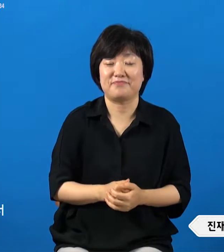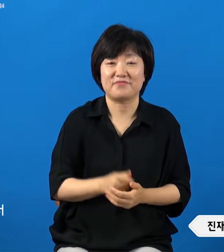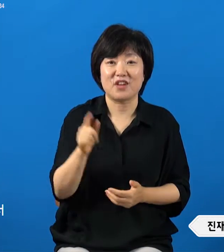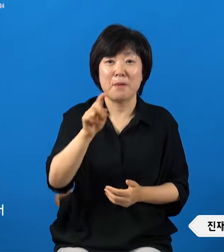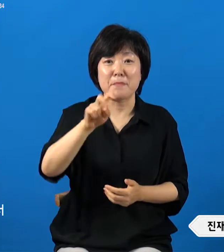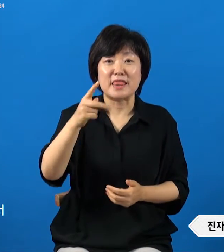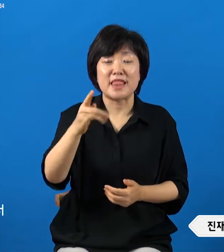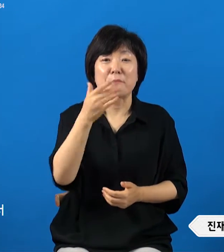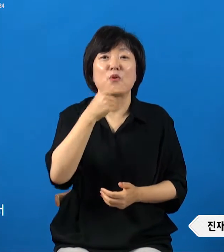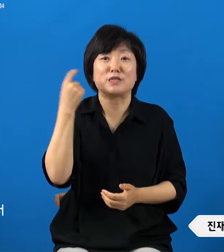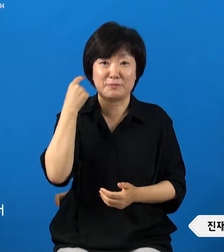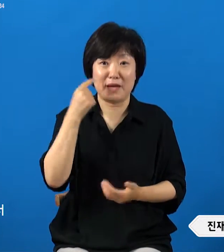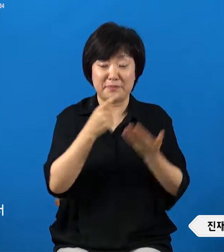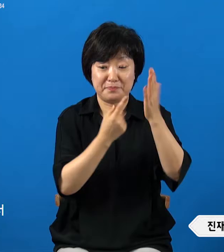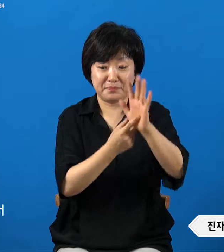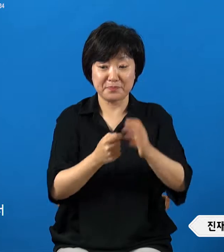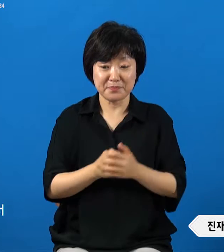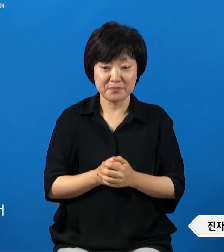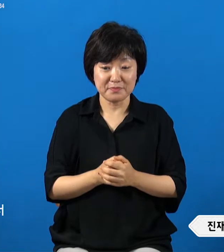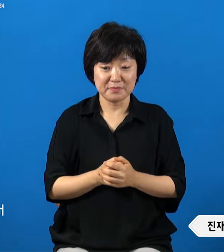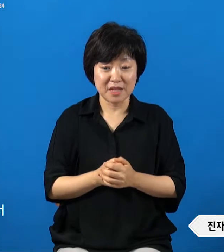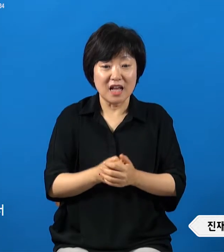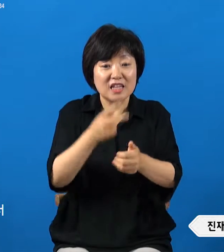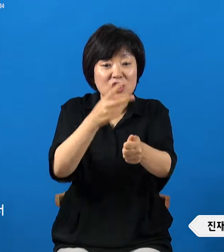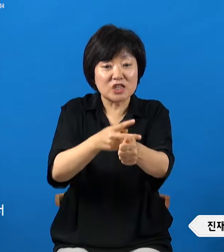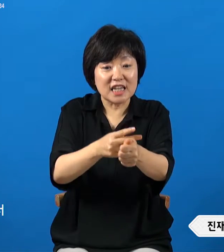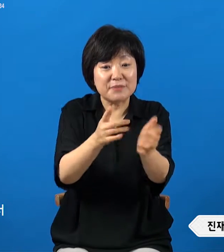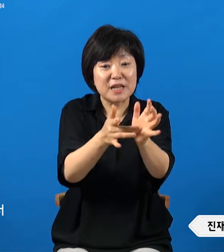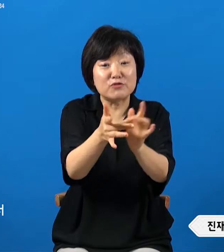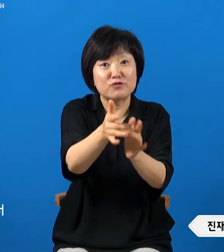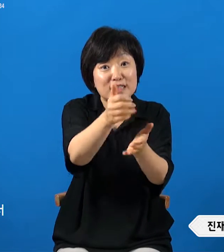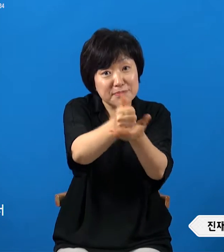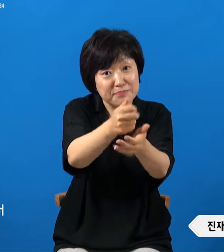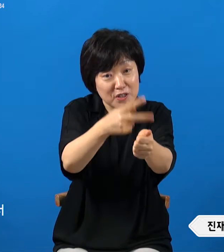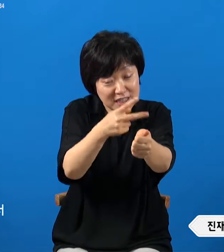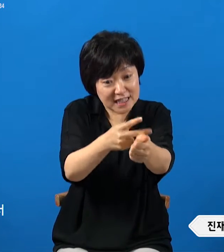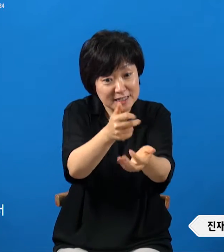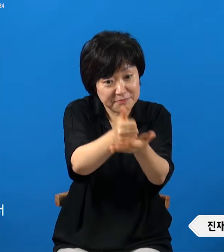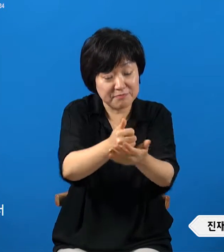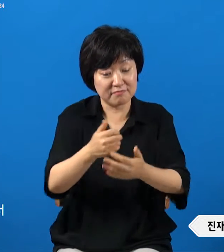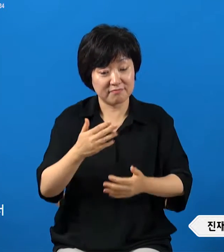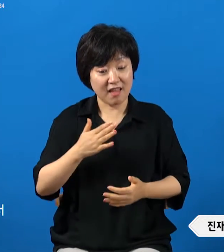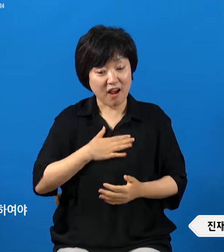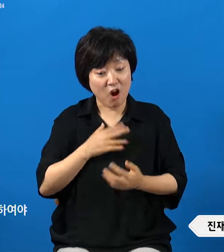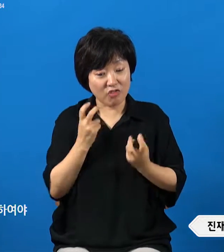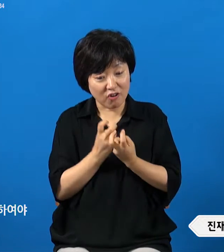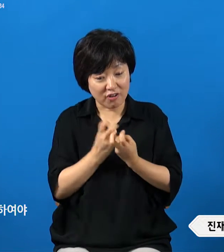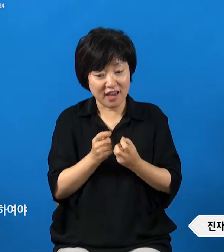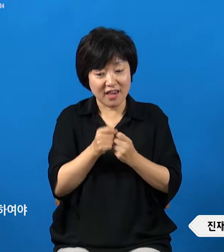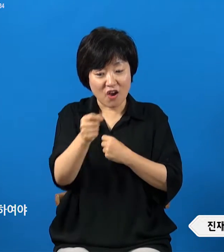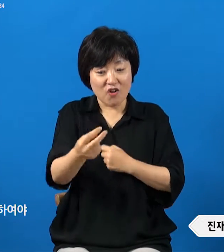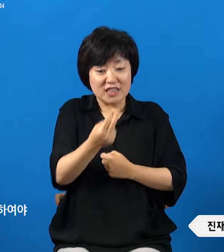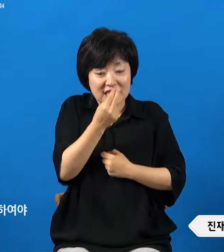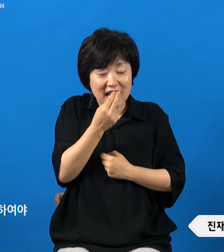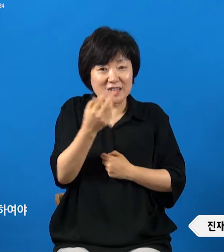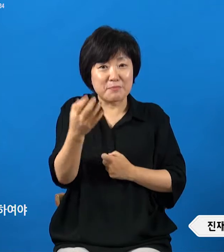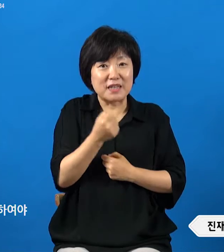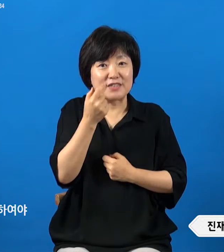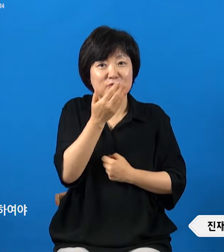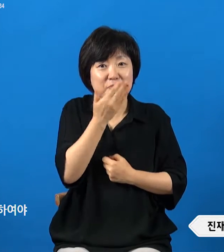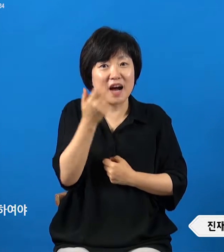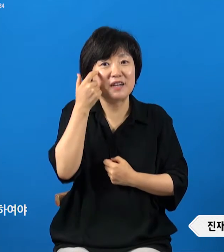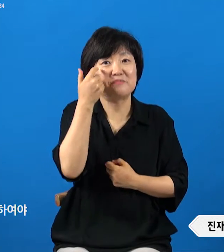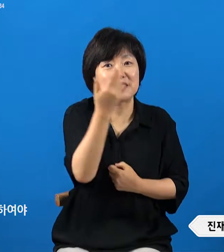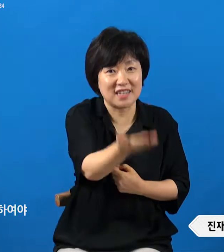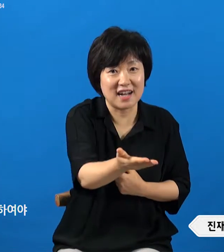주께 와서 이르되 선생님이여 내가 무슨 선한 일을 하여야 영생을 얻으리까? 사도행전 2장에